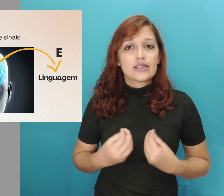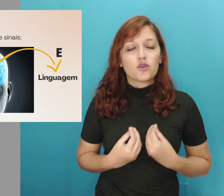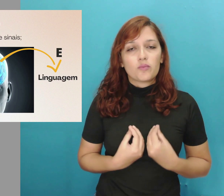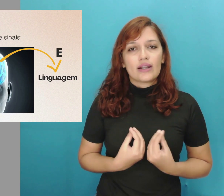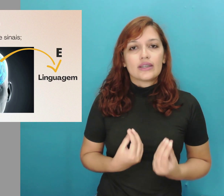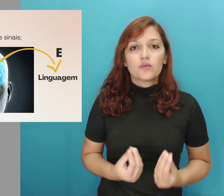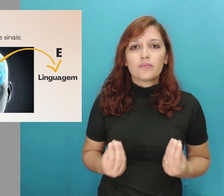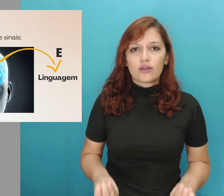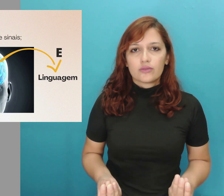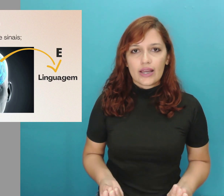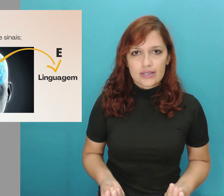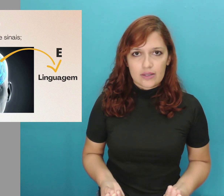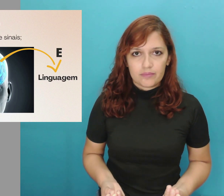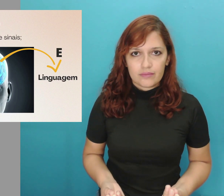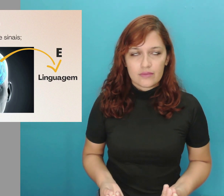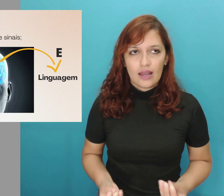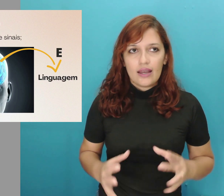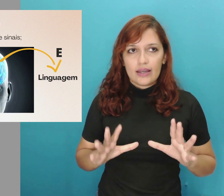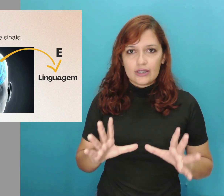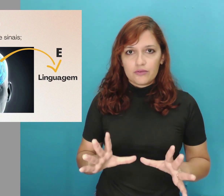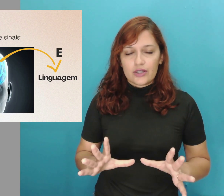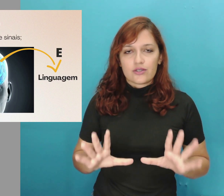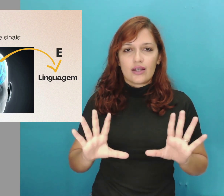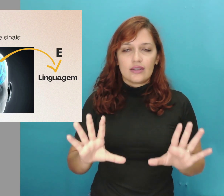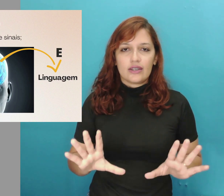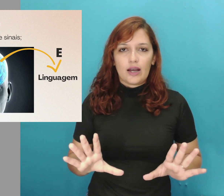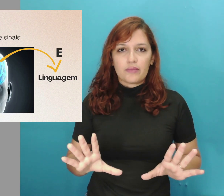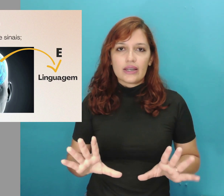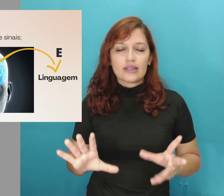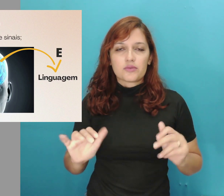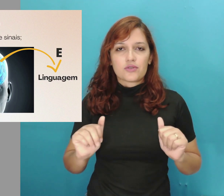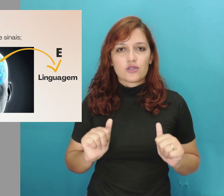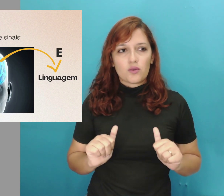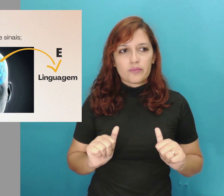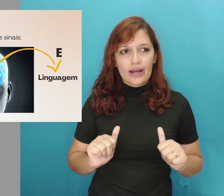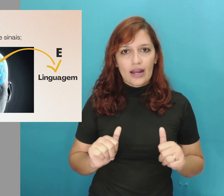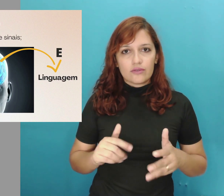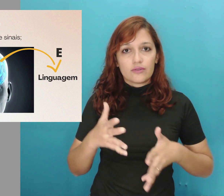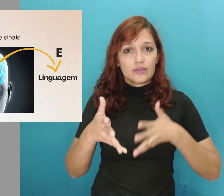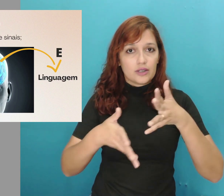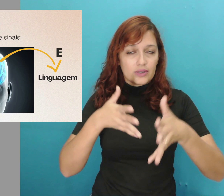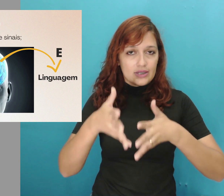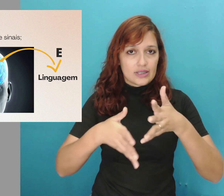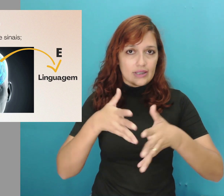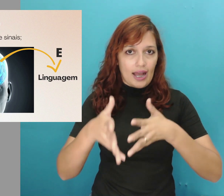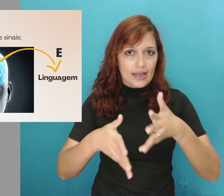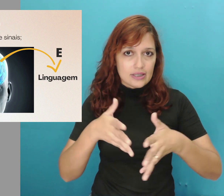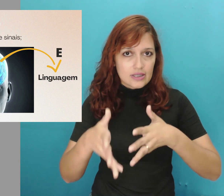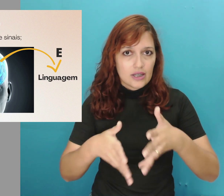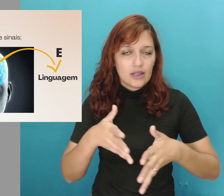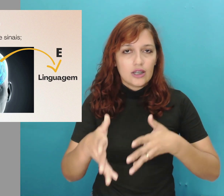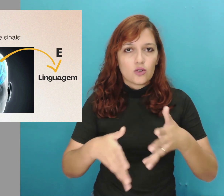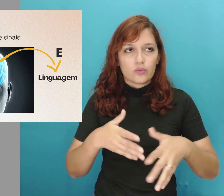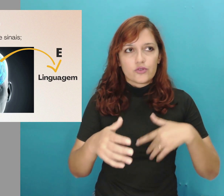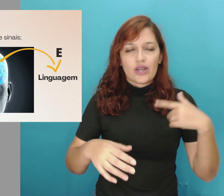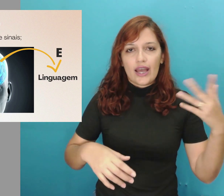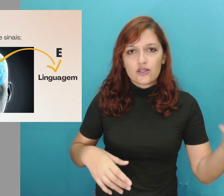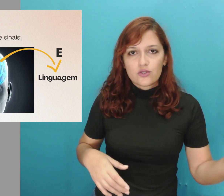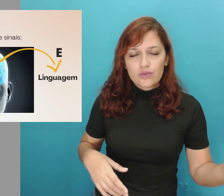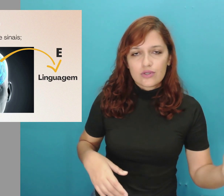como a língua portuguesa. Então, veja, antigamente as pessoas comparavam língua de sinais com gestos,